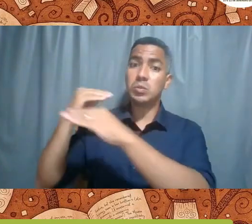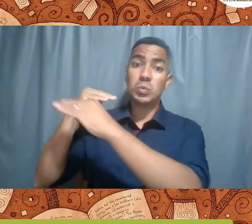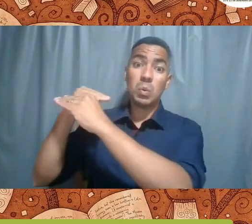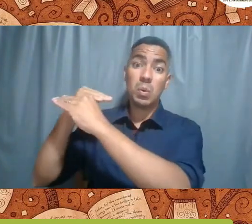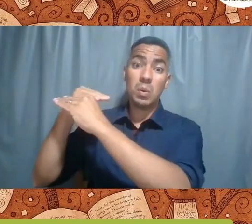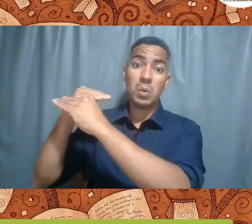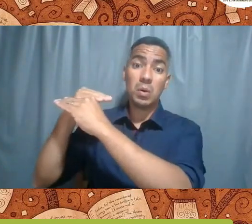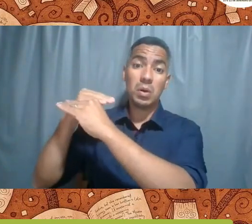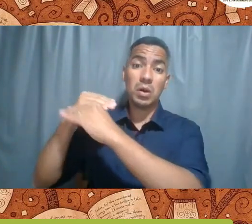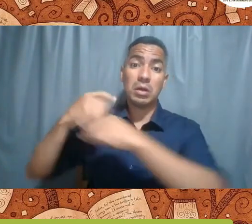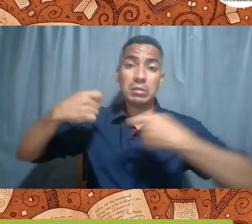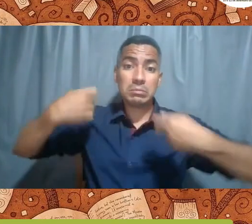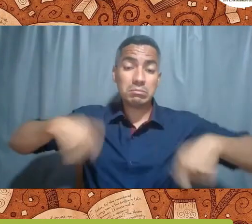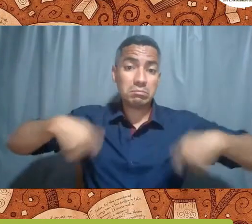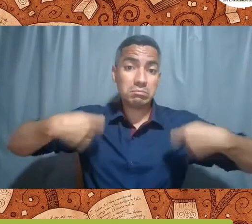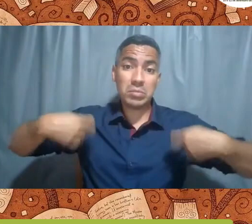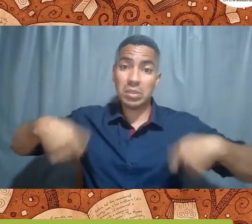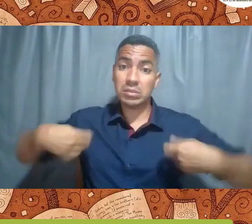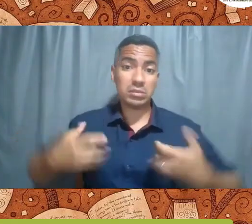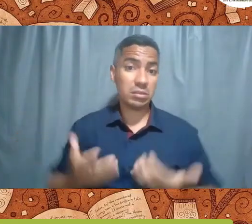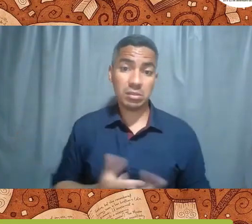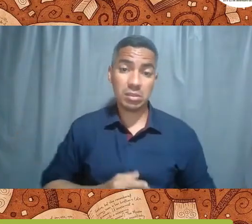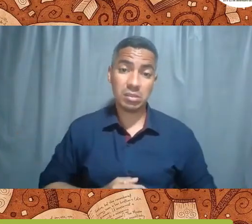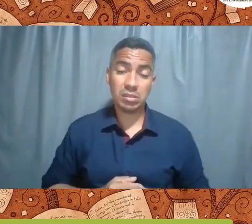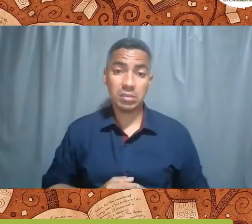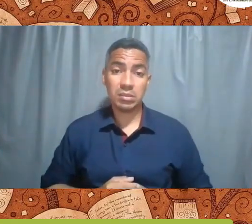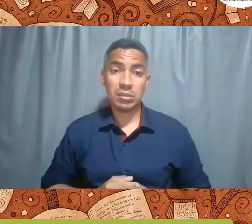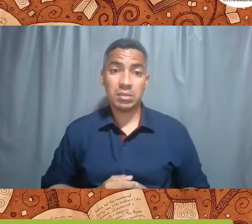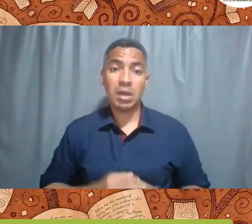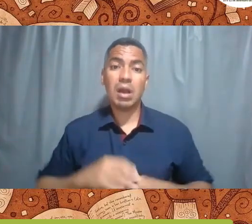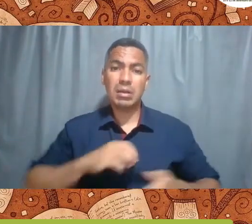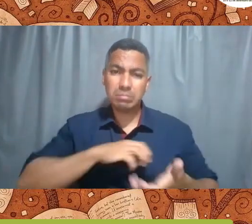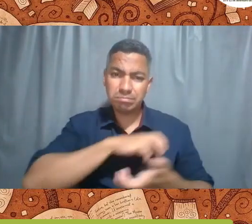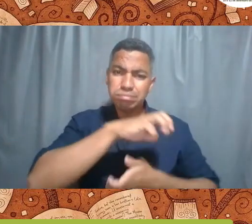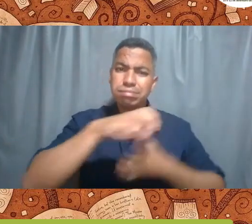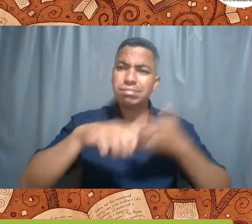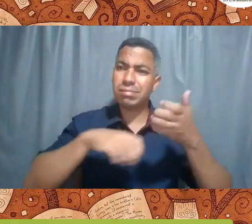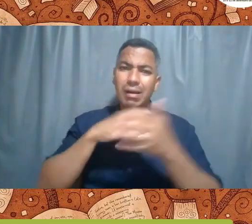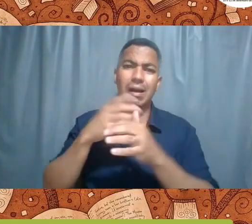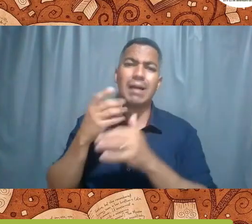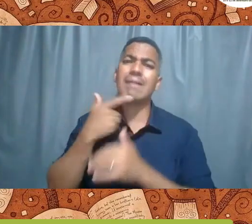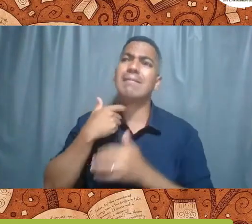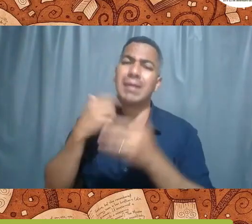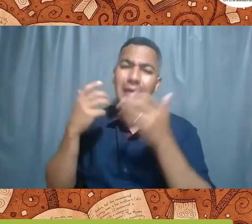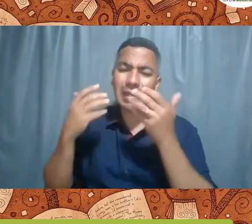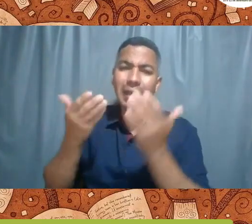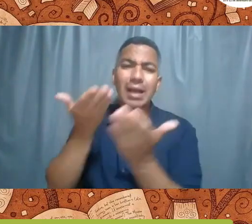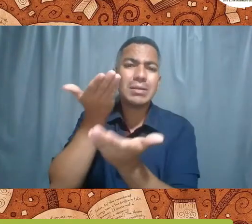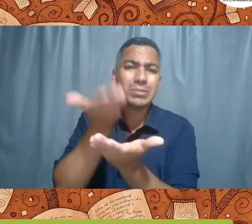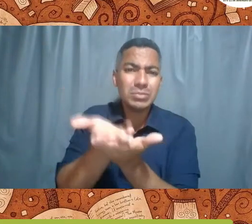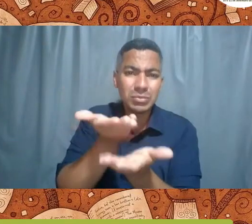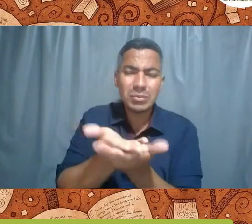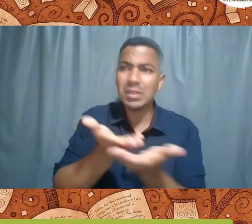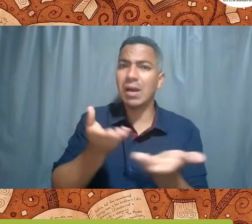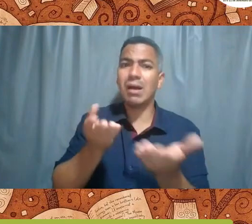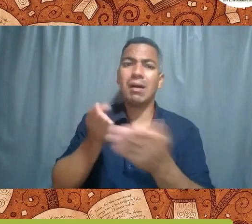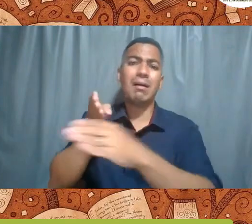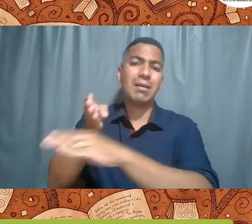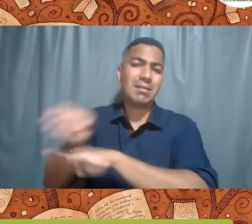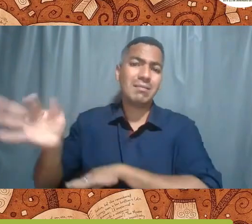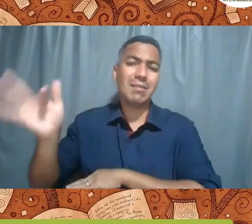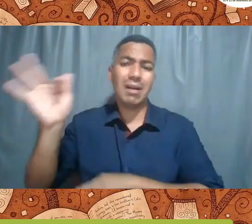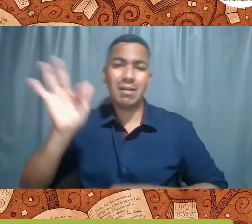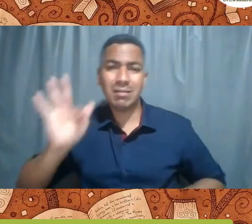e profissionais como os homens, né? Elas pleiteavam poder estudar, irem para as universidades, poderem